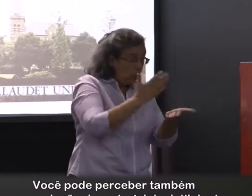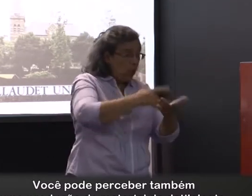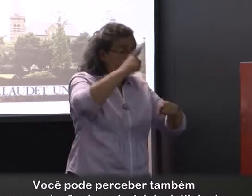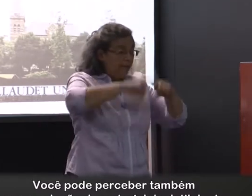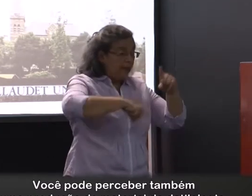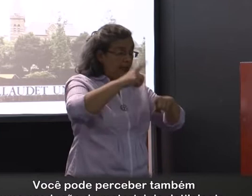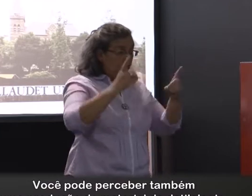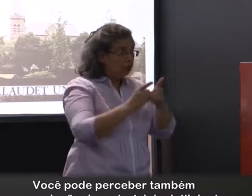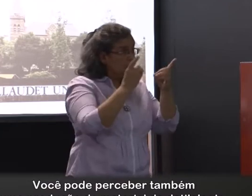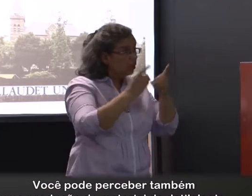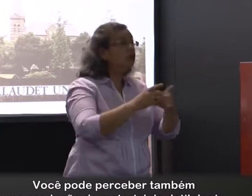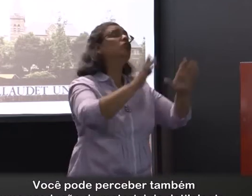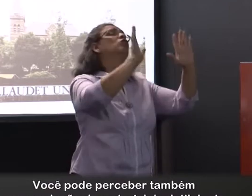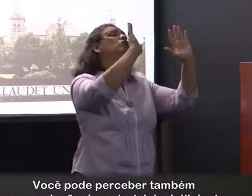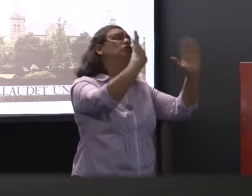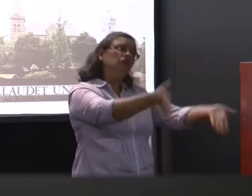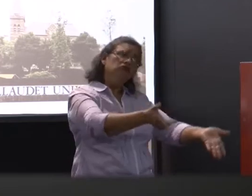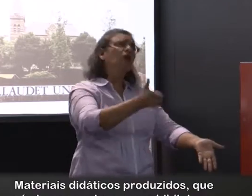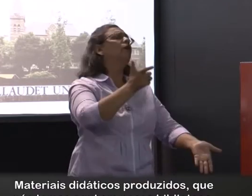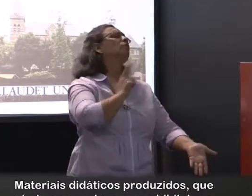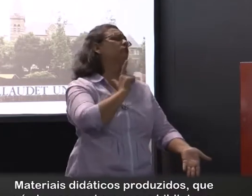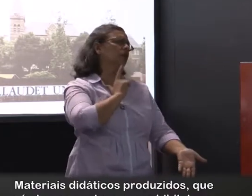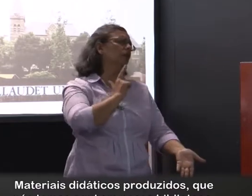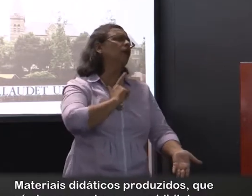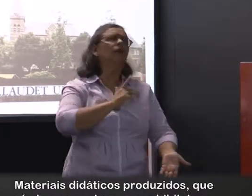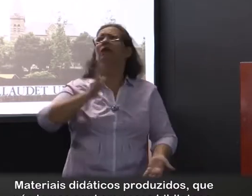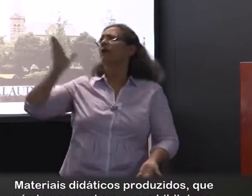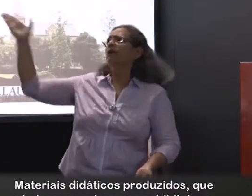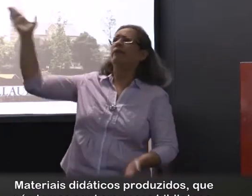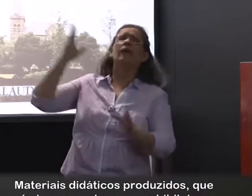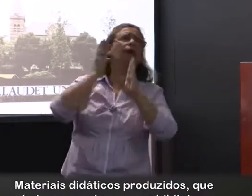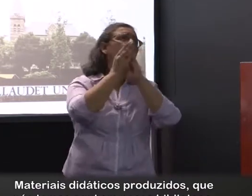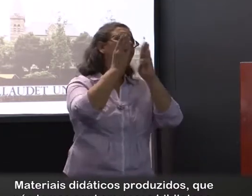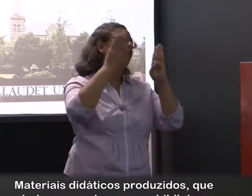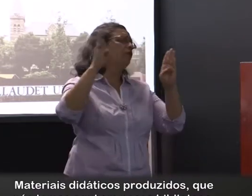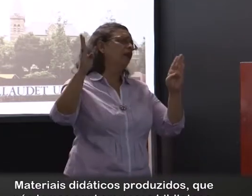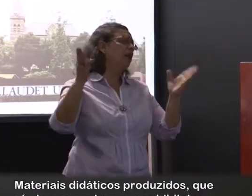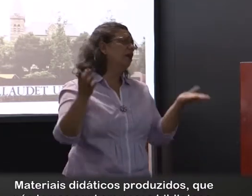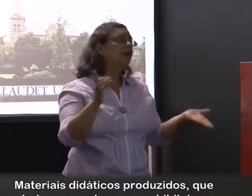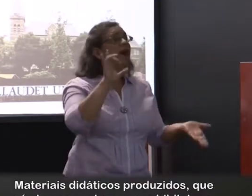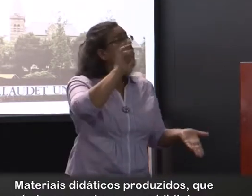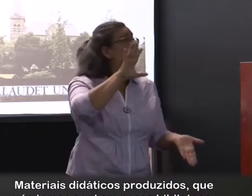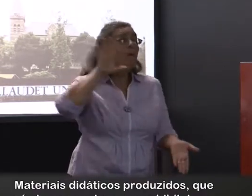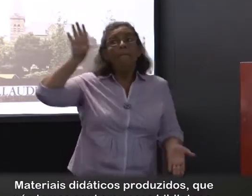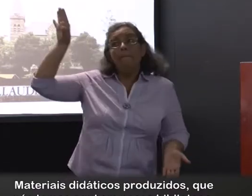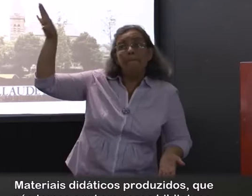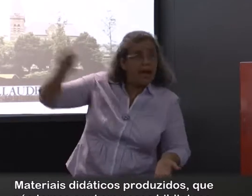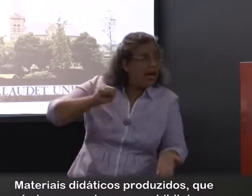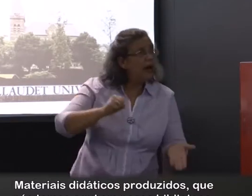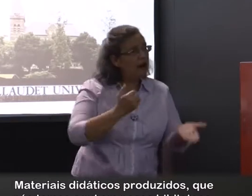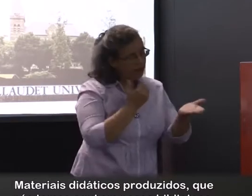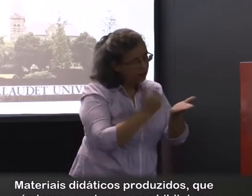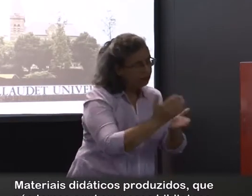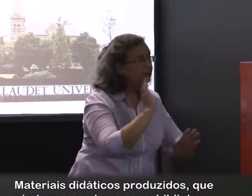da datilologia, materiais didáticos produzidos que nós temos aqui na nossa